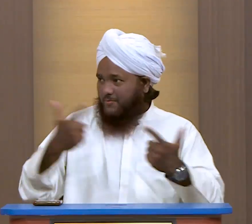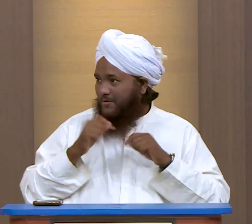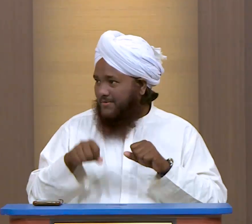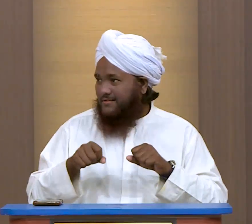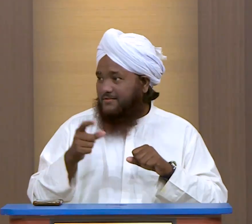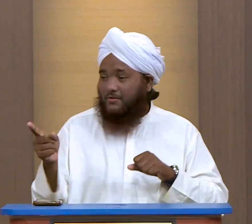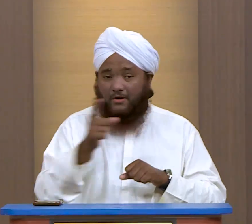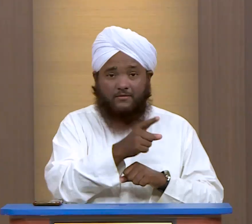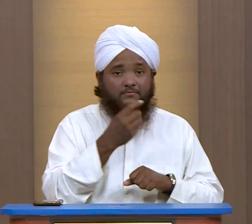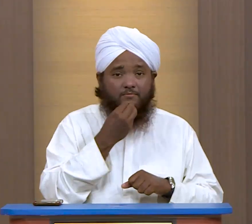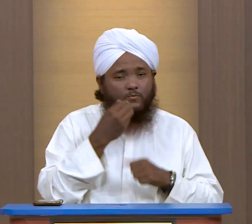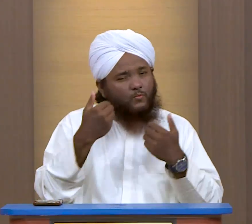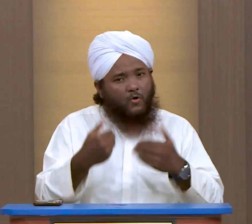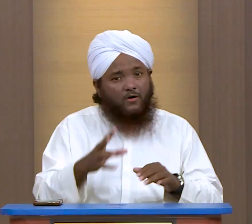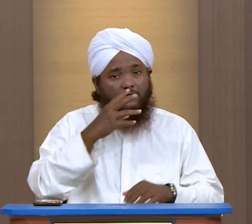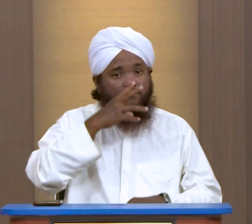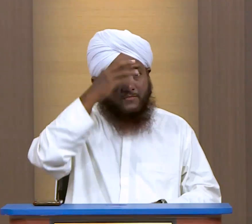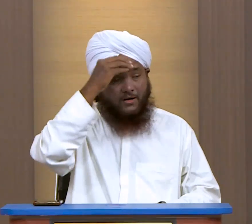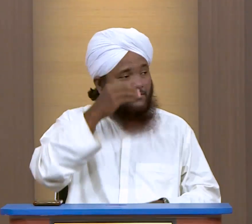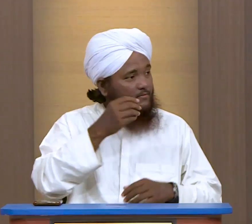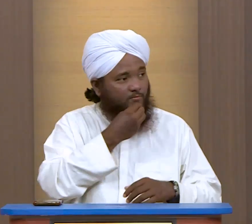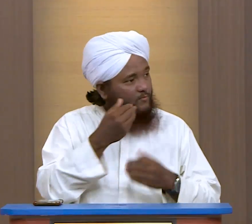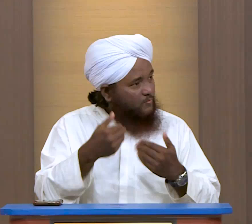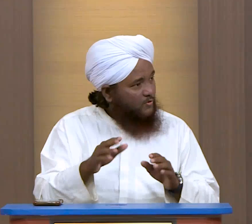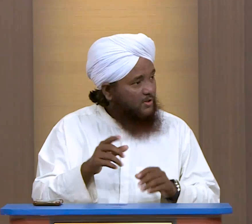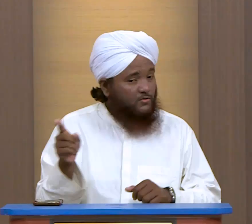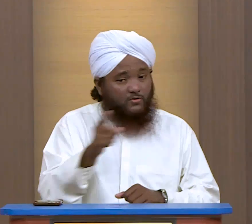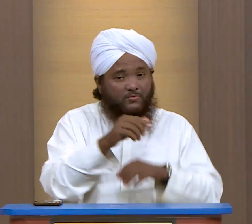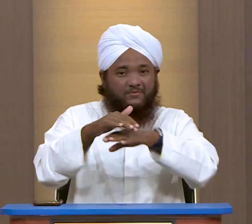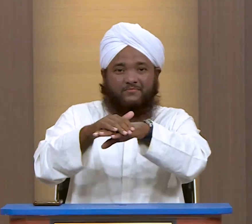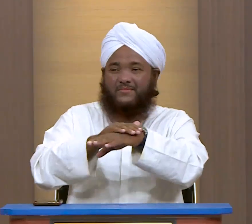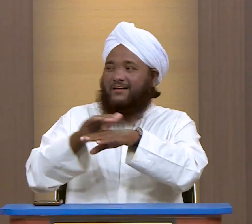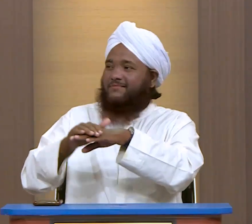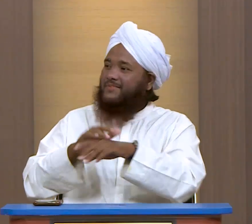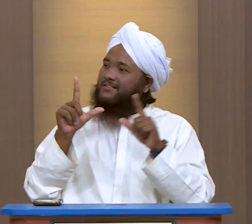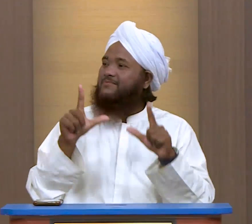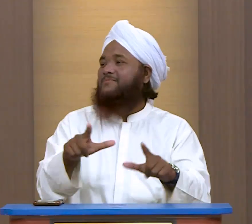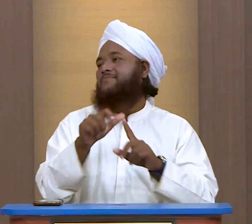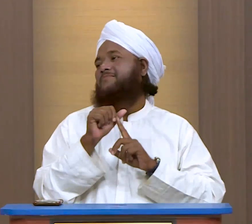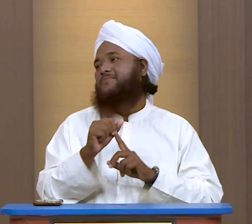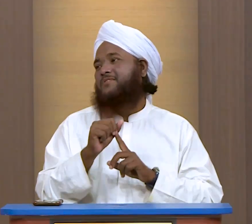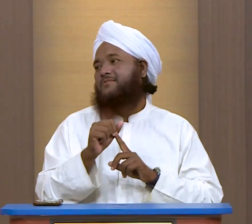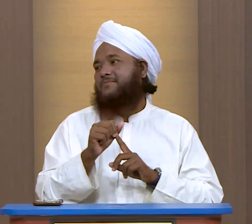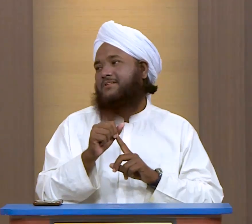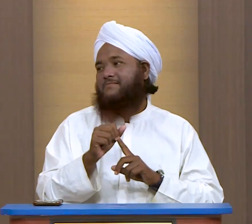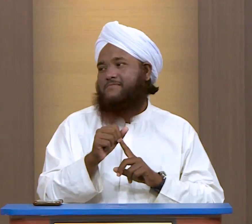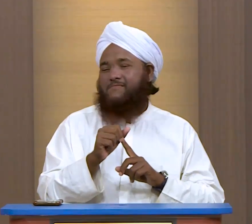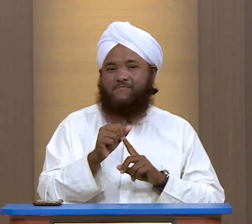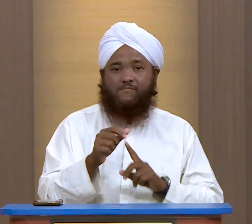کی تفسیر میں ہے کہ اللہ پاک نے اپنی عبادت کا حکم دینے کے بعد اس کے ساتھ ہی ماں